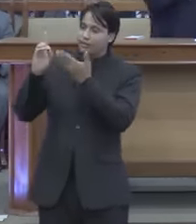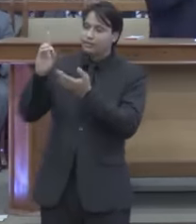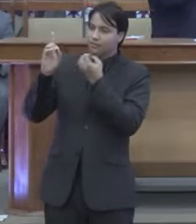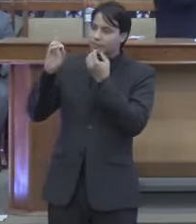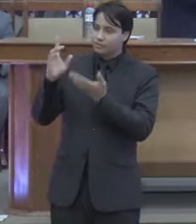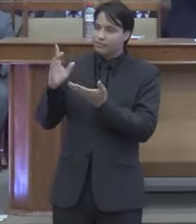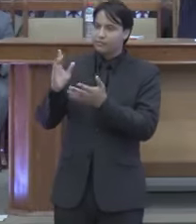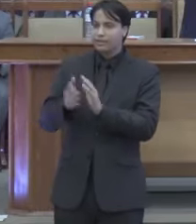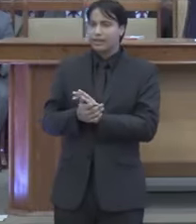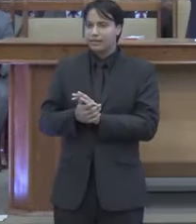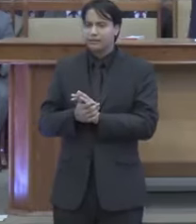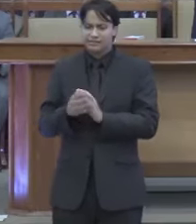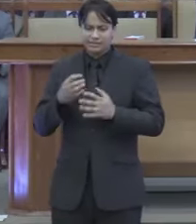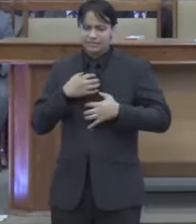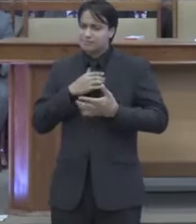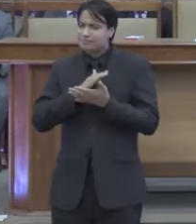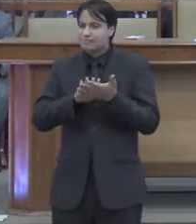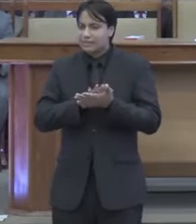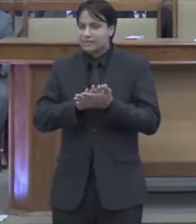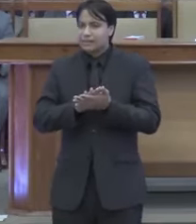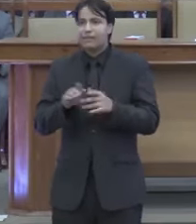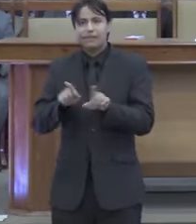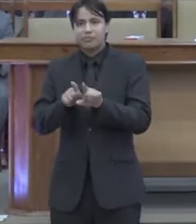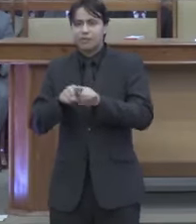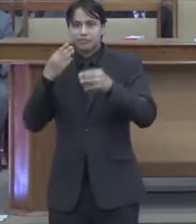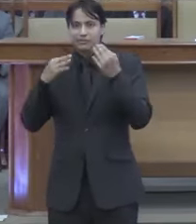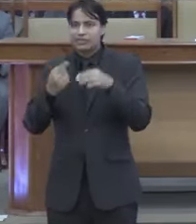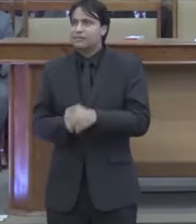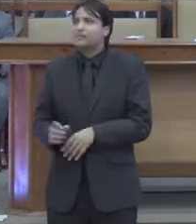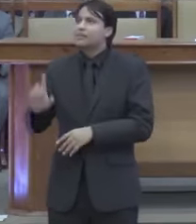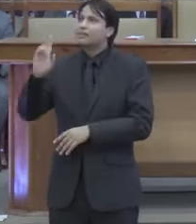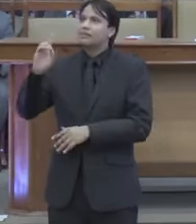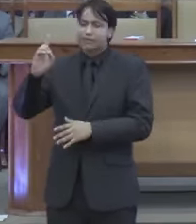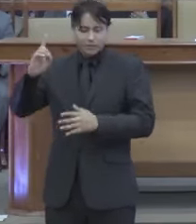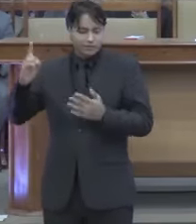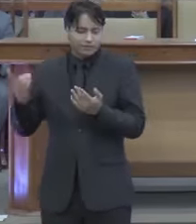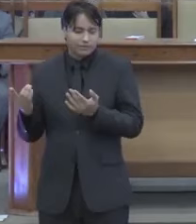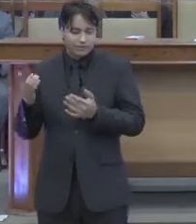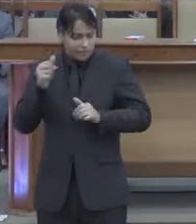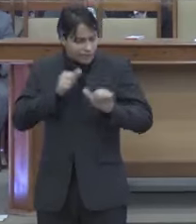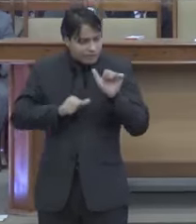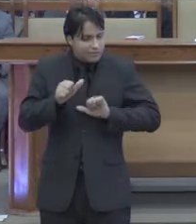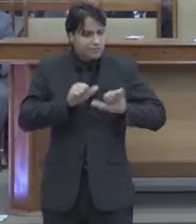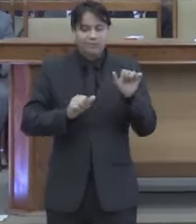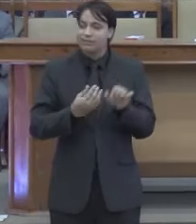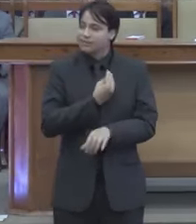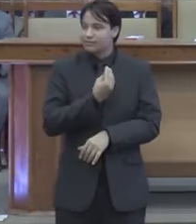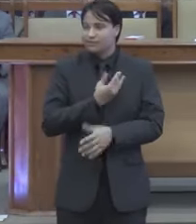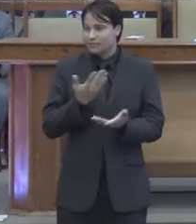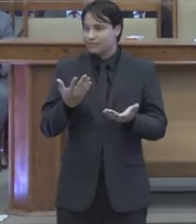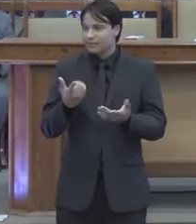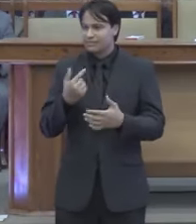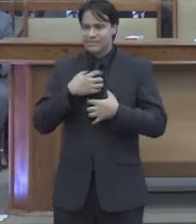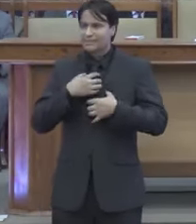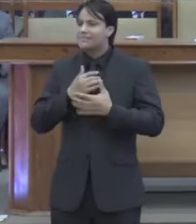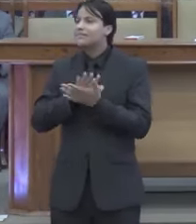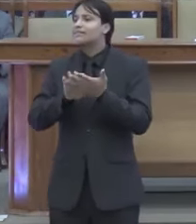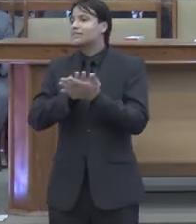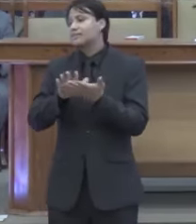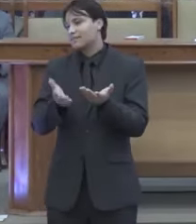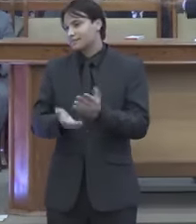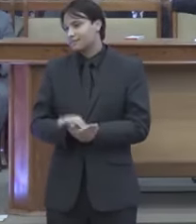Às vezes tu canta porque está na mídia, entra na minha casa, mas tu não sente nadinha. É